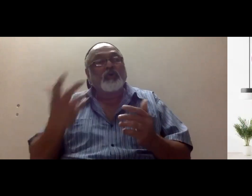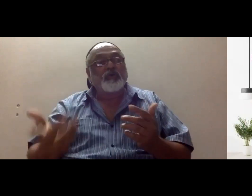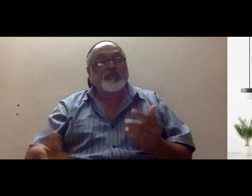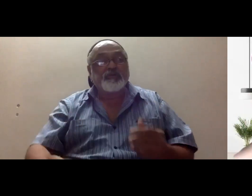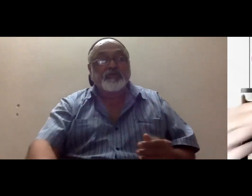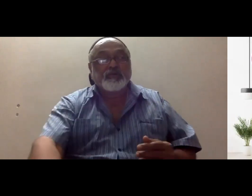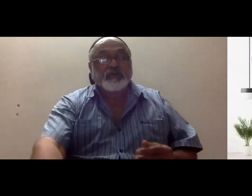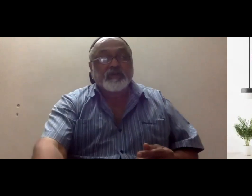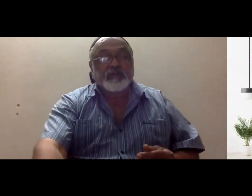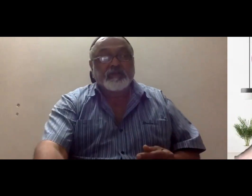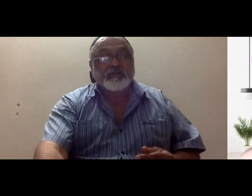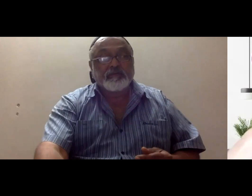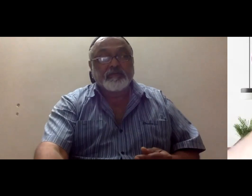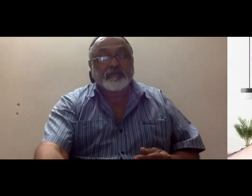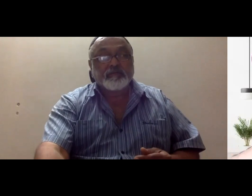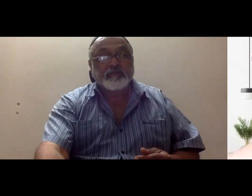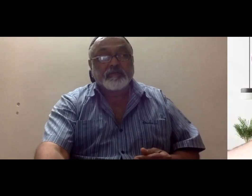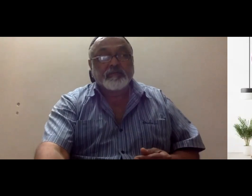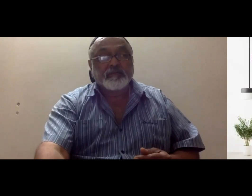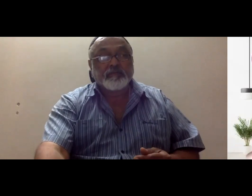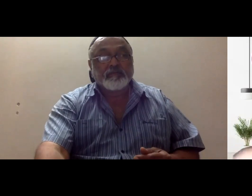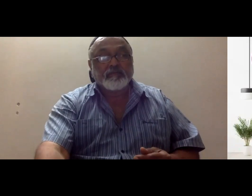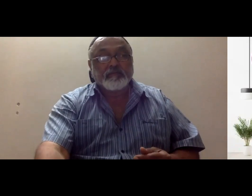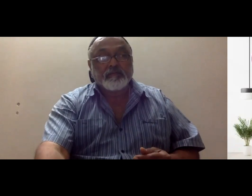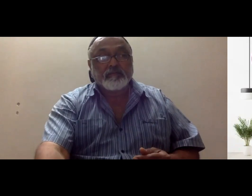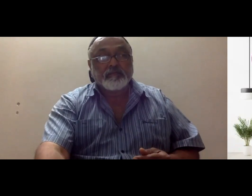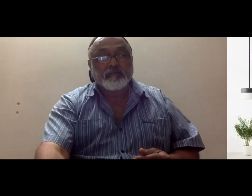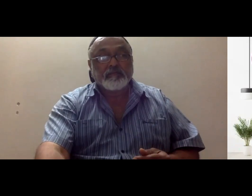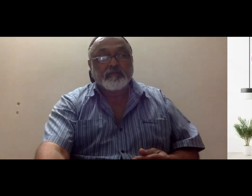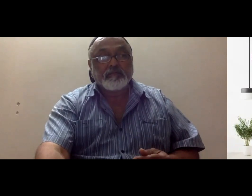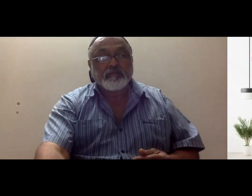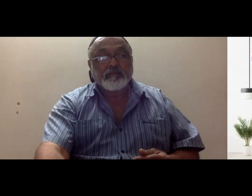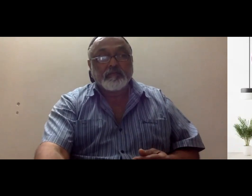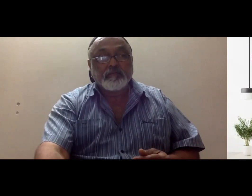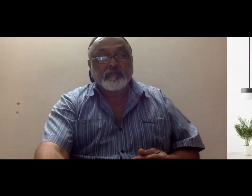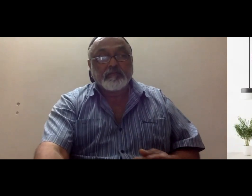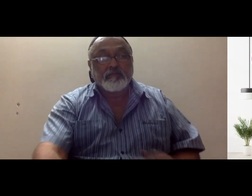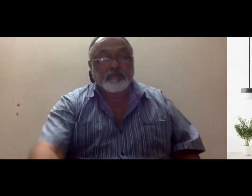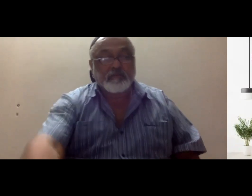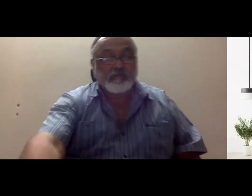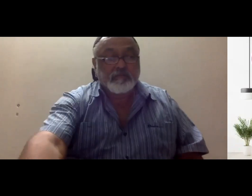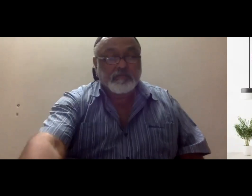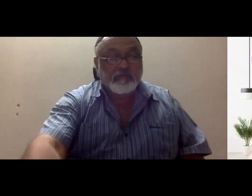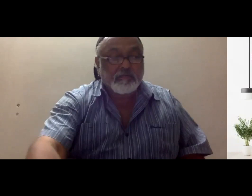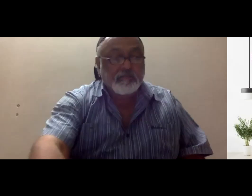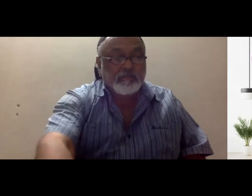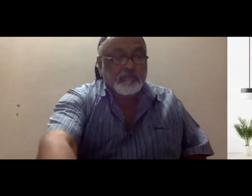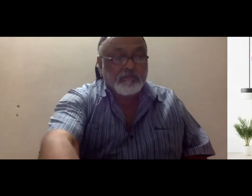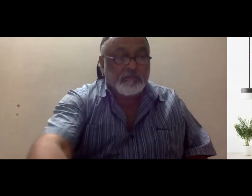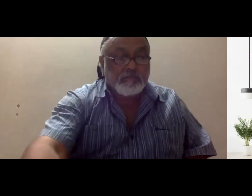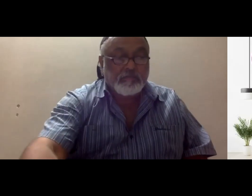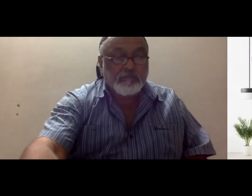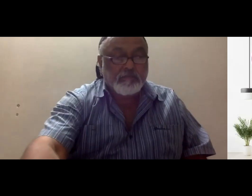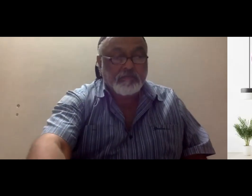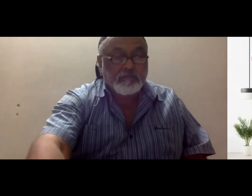आपको पता है आदि हाउस खास में है, और उसके दीवाल और हमारा दीवाल बिल्कुल साथ में था, और मेरा जो खिड़की था